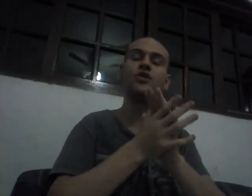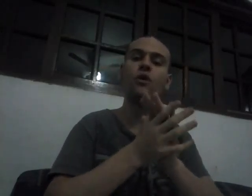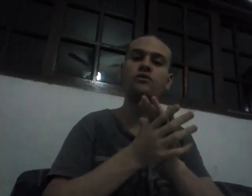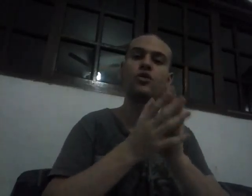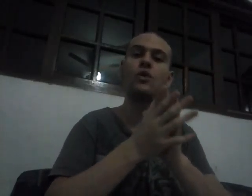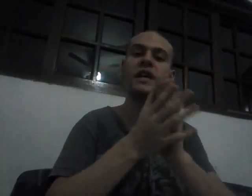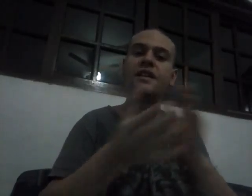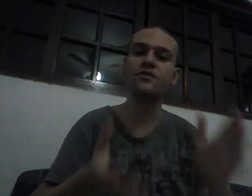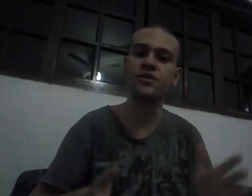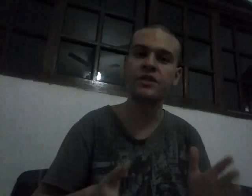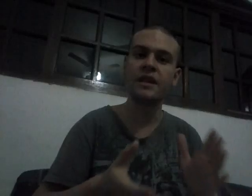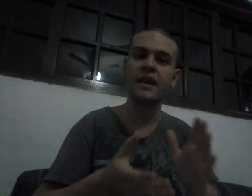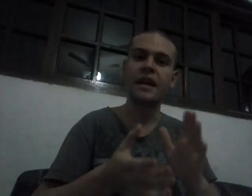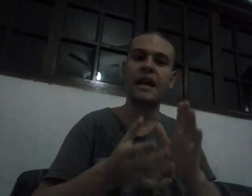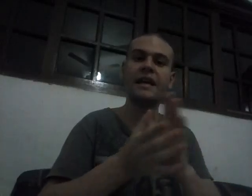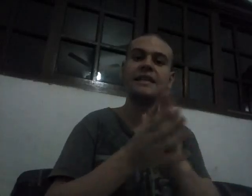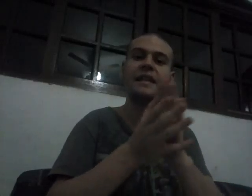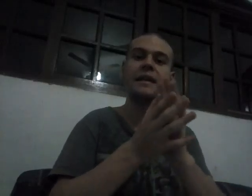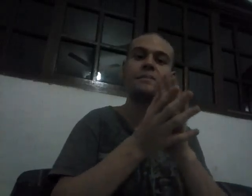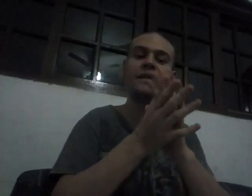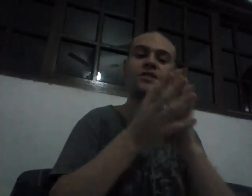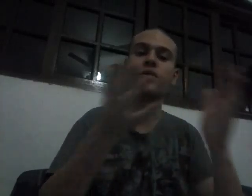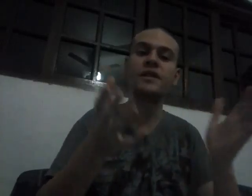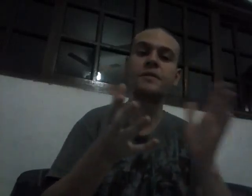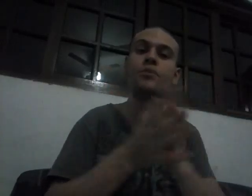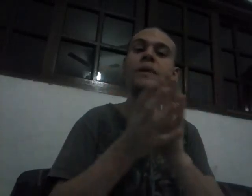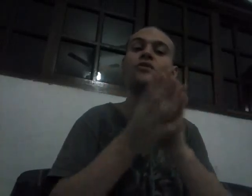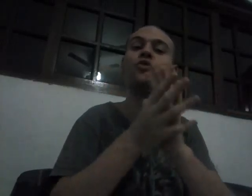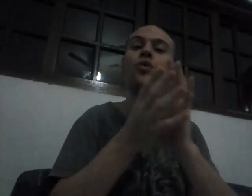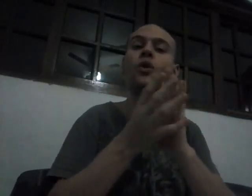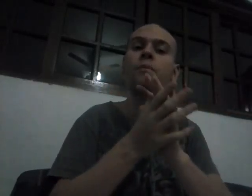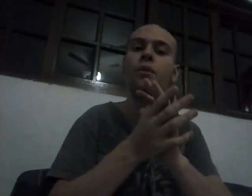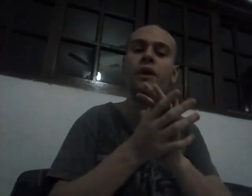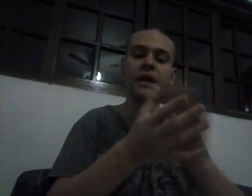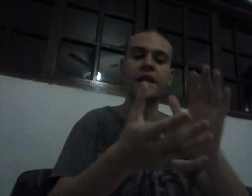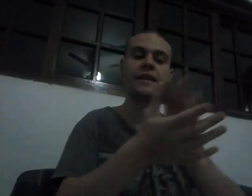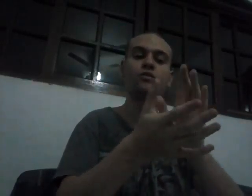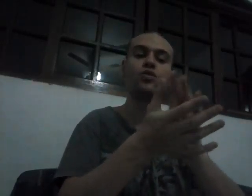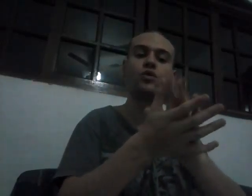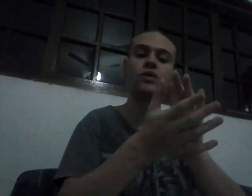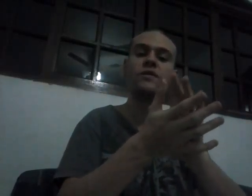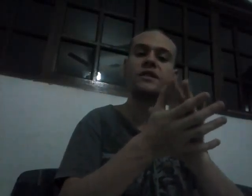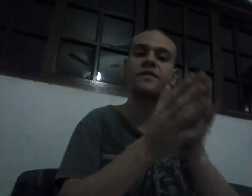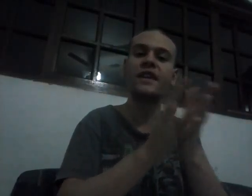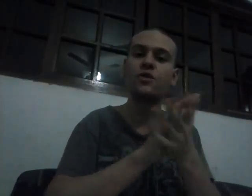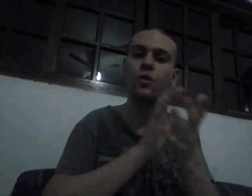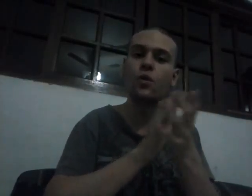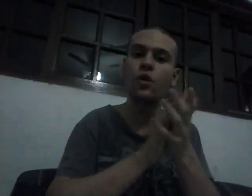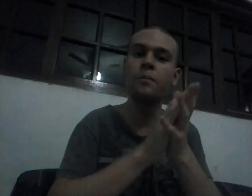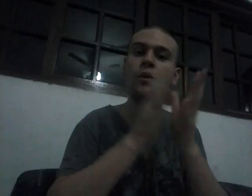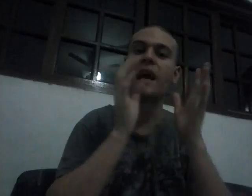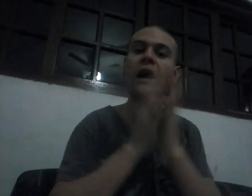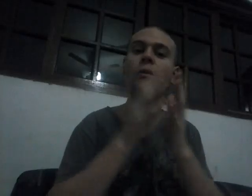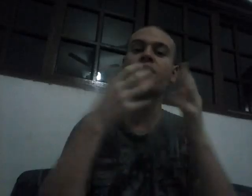sons, ruídos, expressões por meio do corpo. Então, tudo que você faz com o corpo é uma